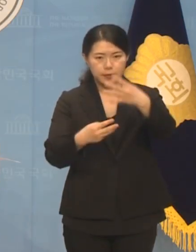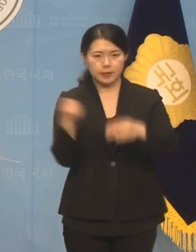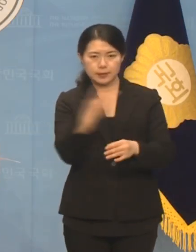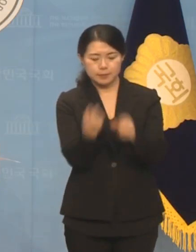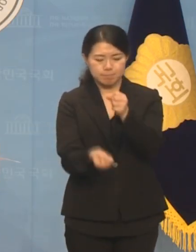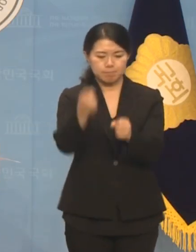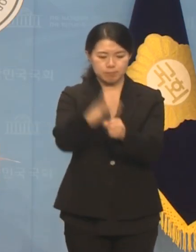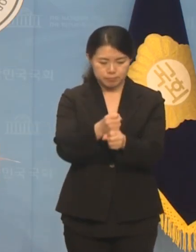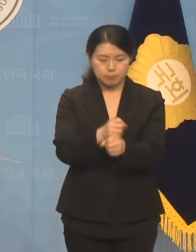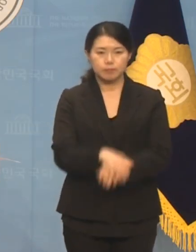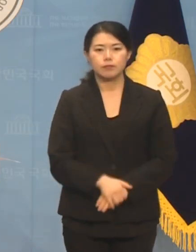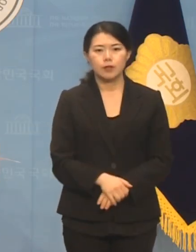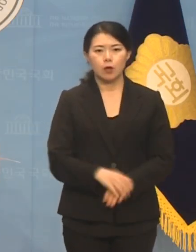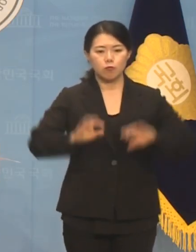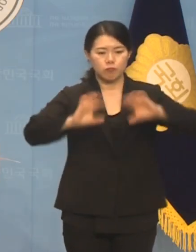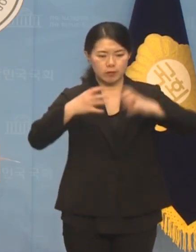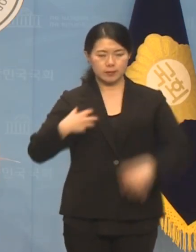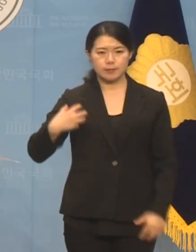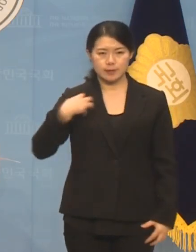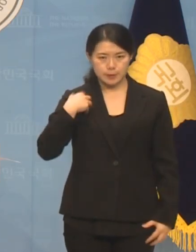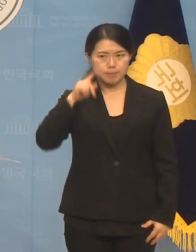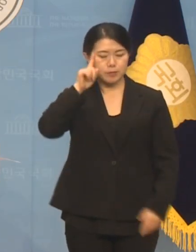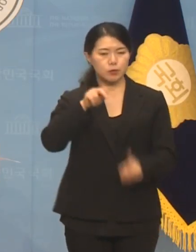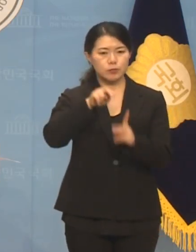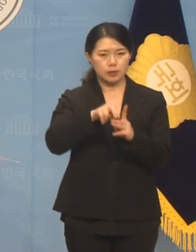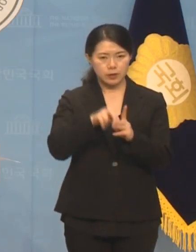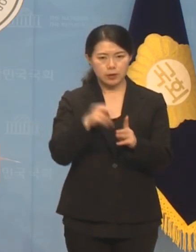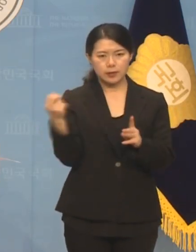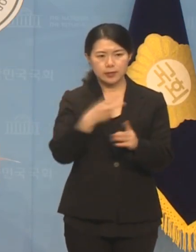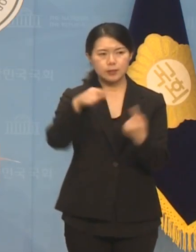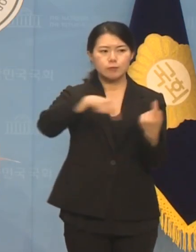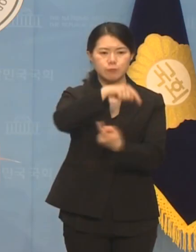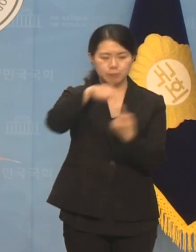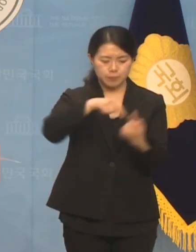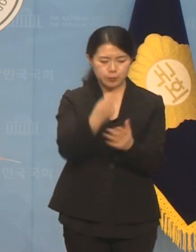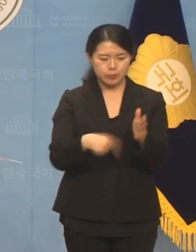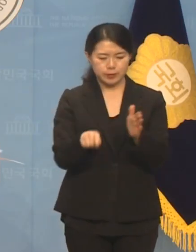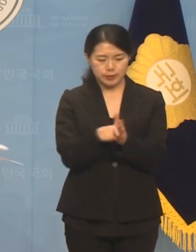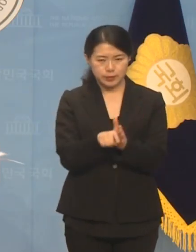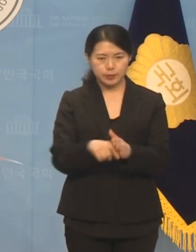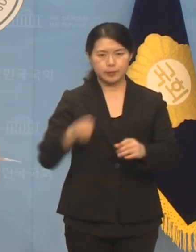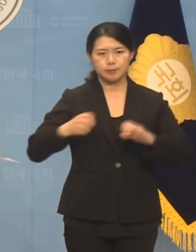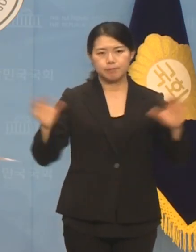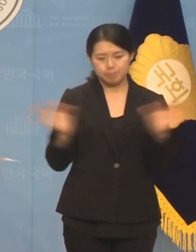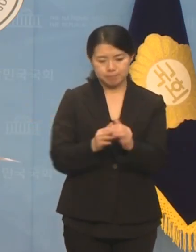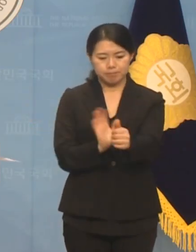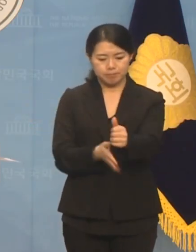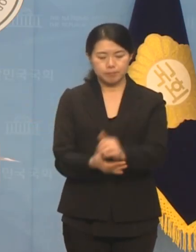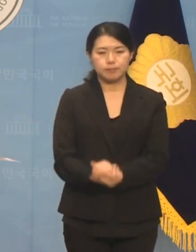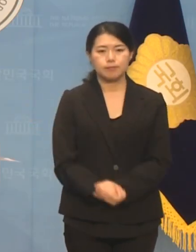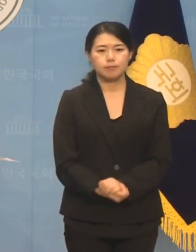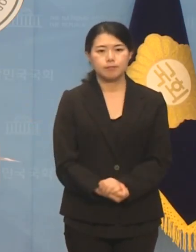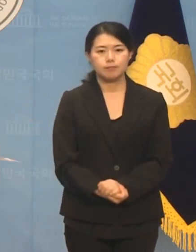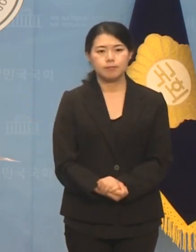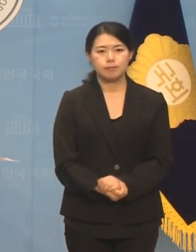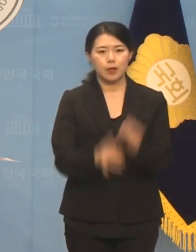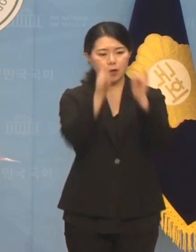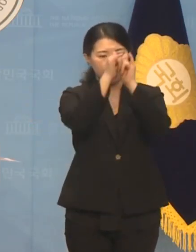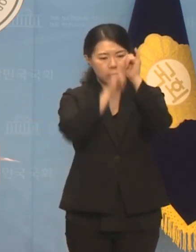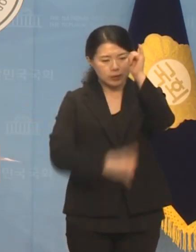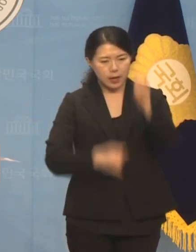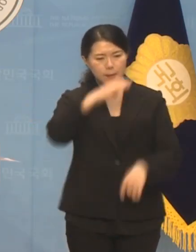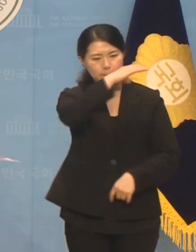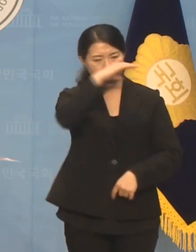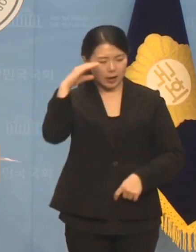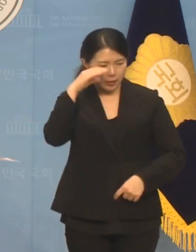바로잡고 국가가 책임지고 트라우마 센터를 제대로 운영할 수 있도록 힘을 모아주시기 바랍니다. 역사를 바로